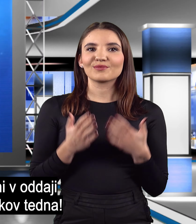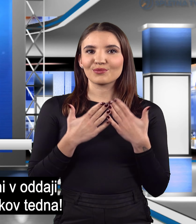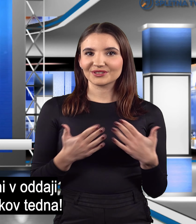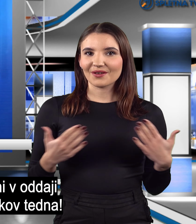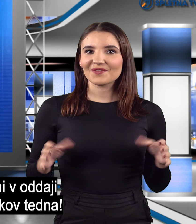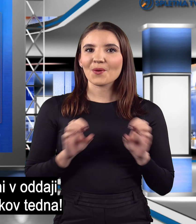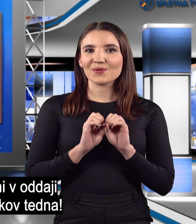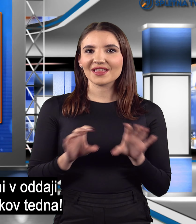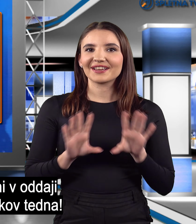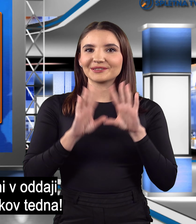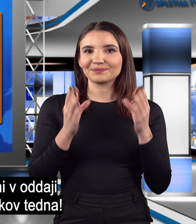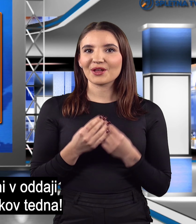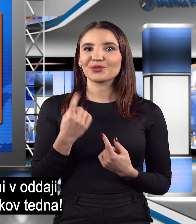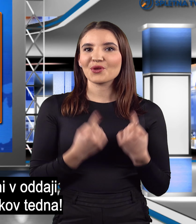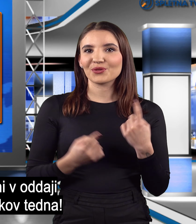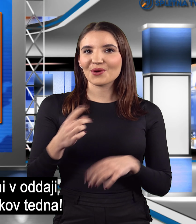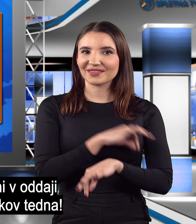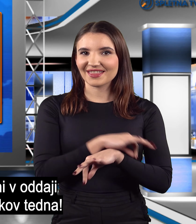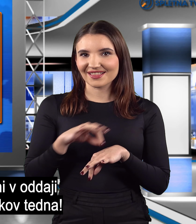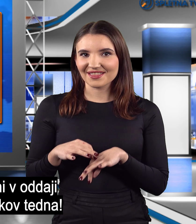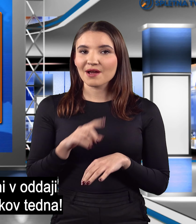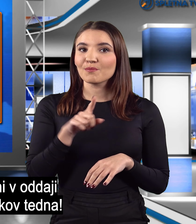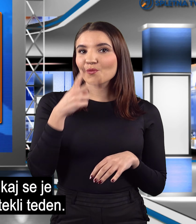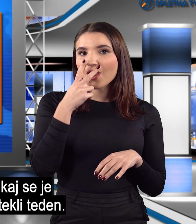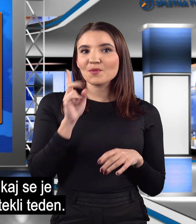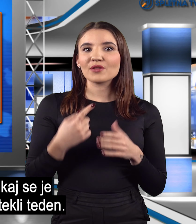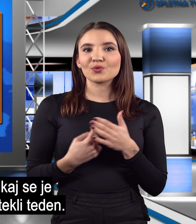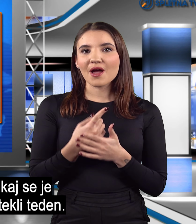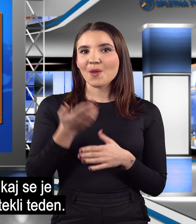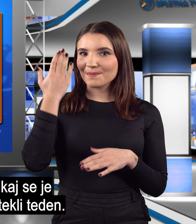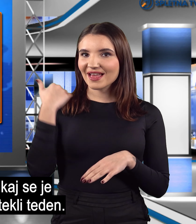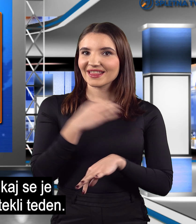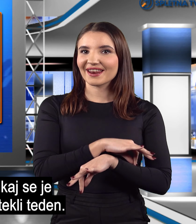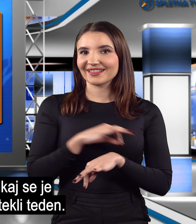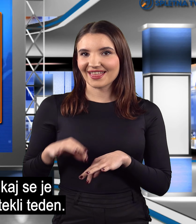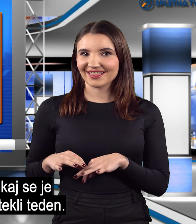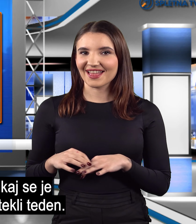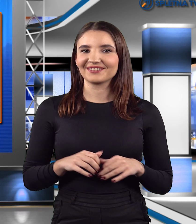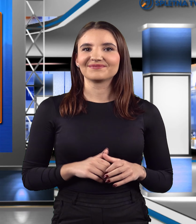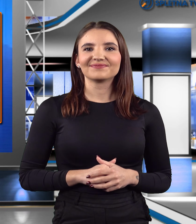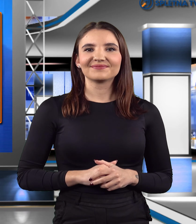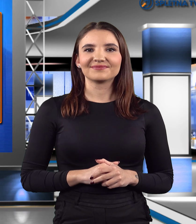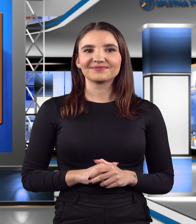Pozdravljeni v oddaji Splet dogodkov tedna. Poglejmo, kaj se je dogajalo pretekli teden.